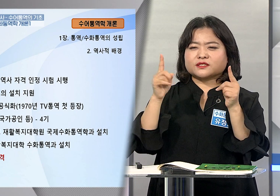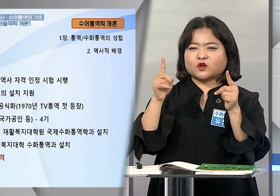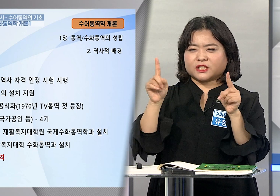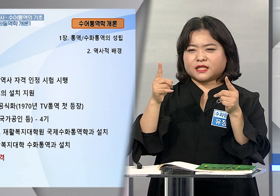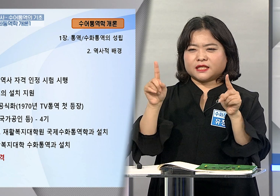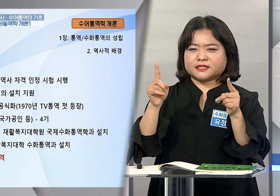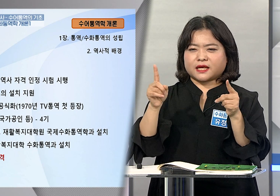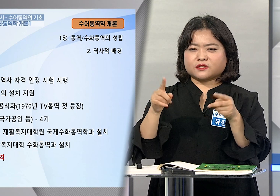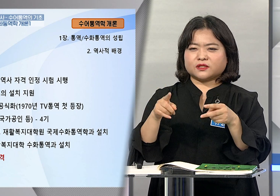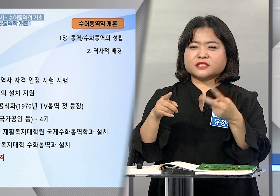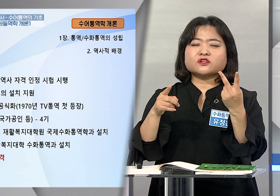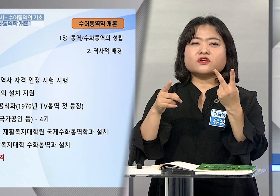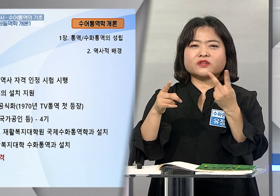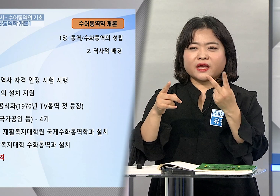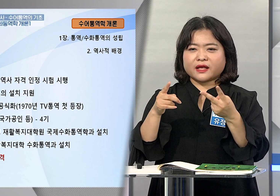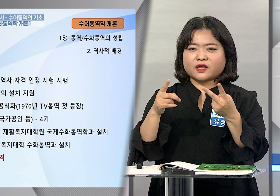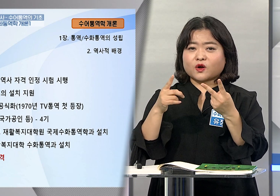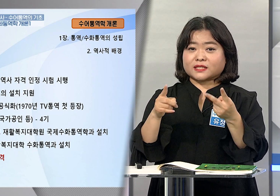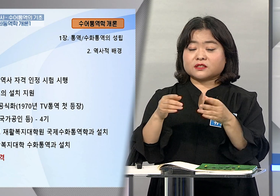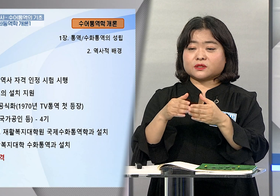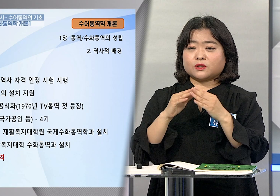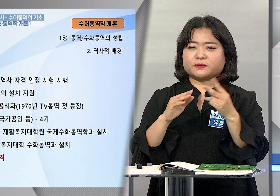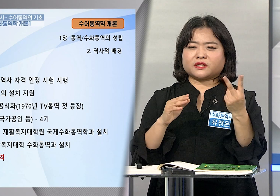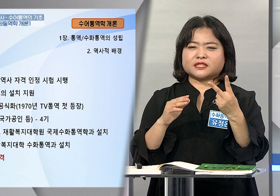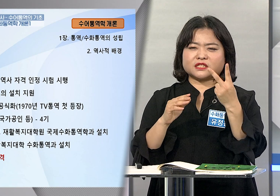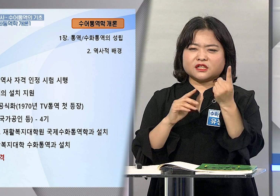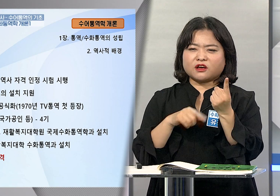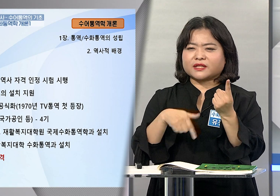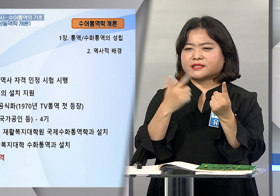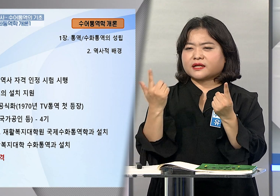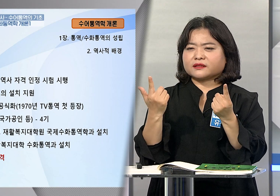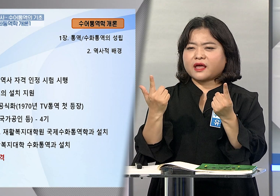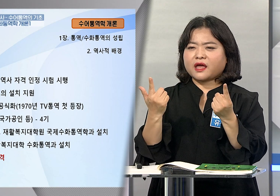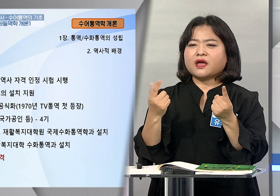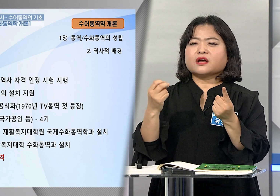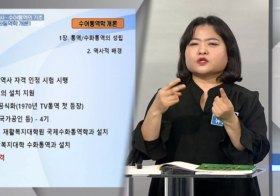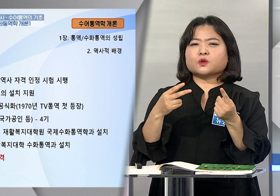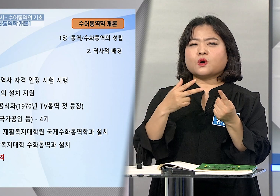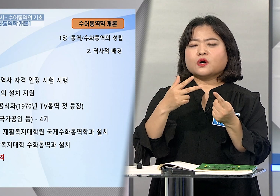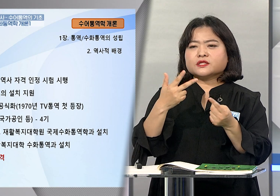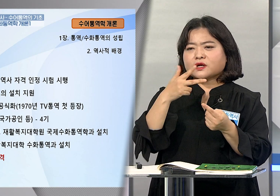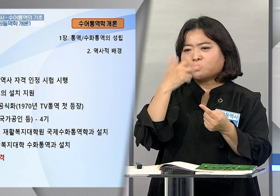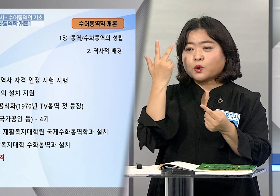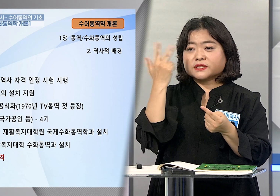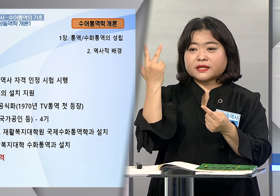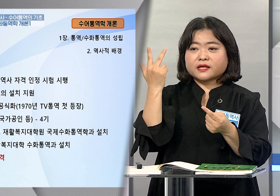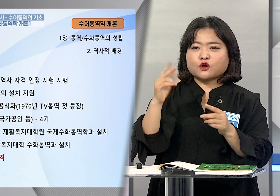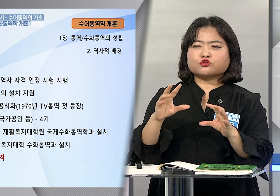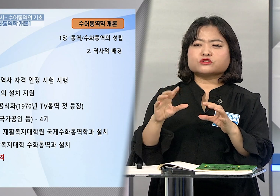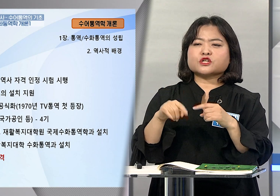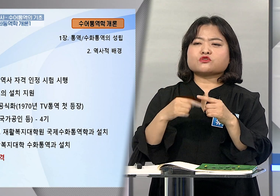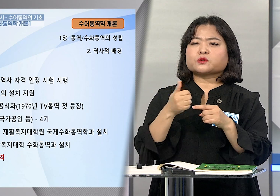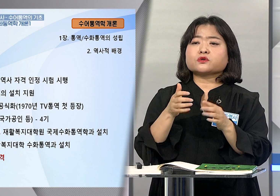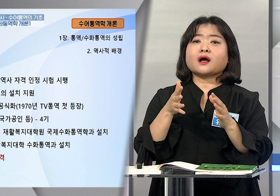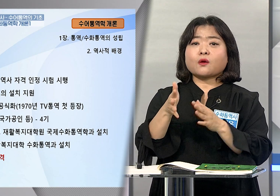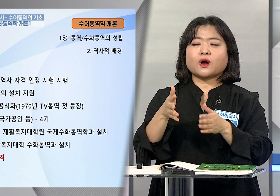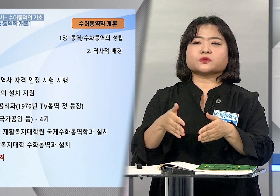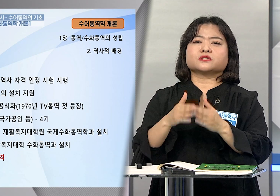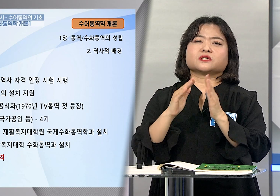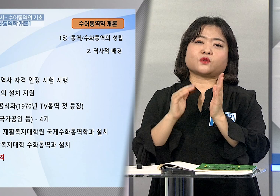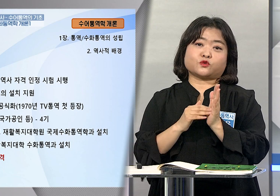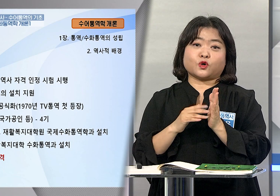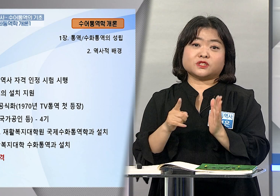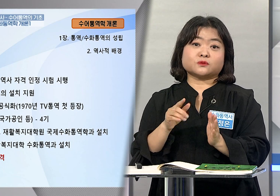대학 과정이 2000년대에 대학 과정이 설립됐는데 2001년 나사렛대 그리고 재활복지대에서 국제수화